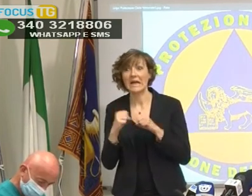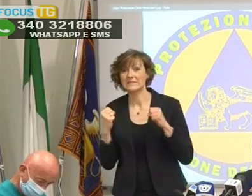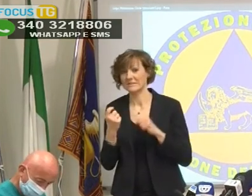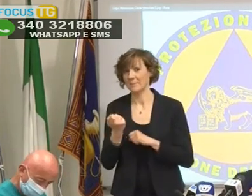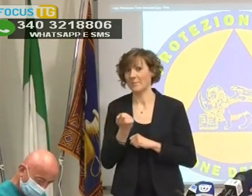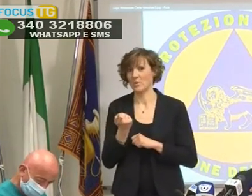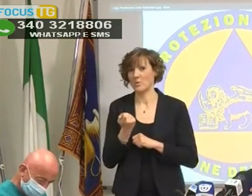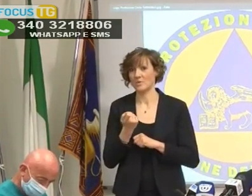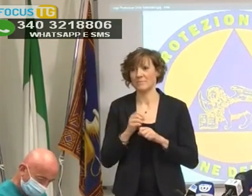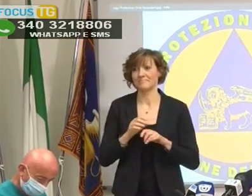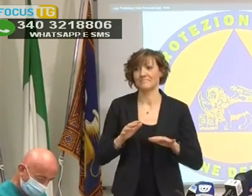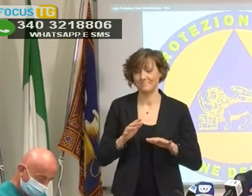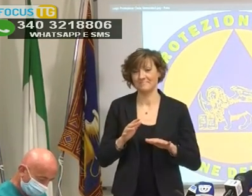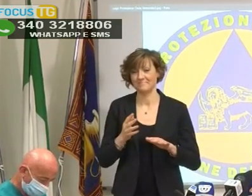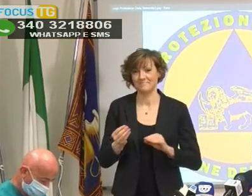E